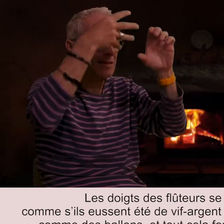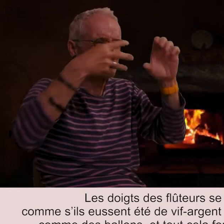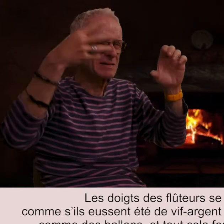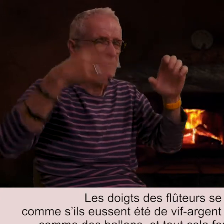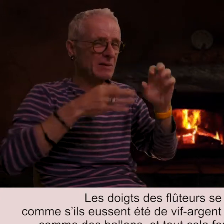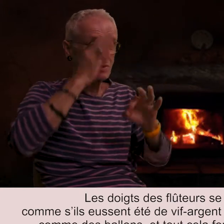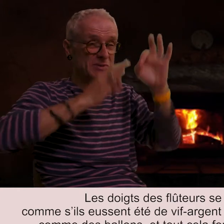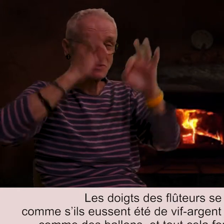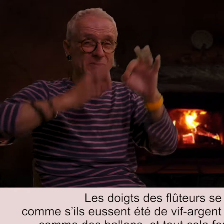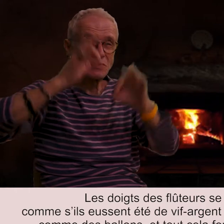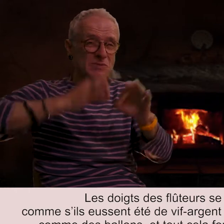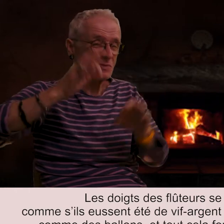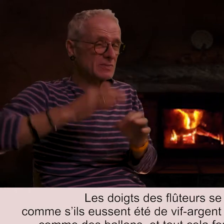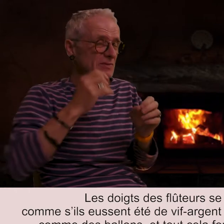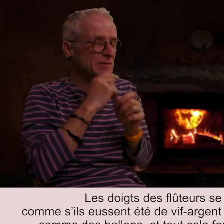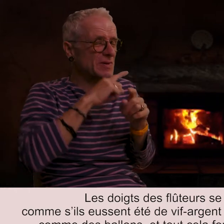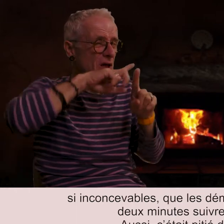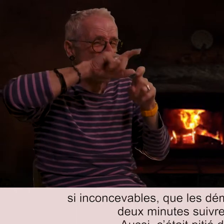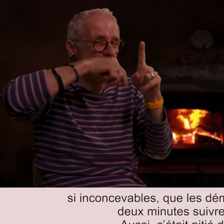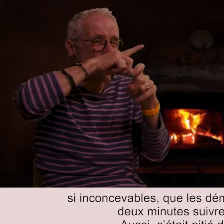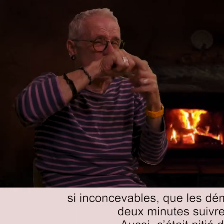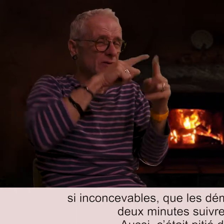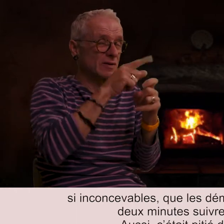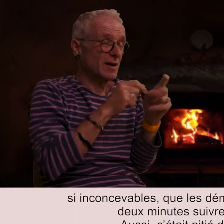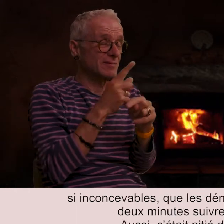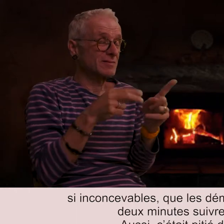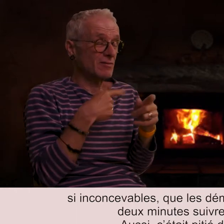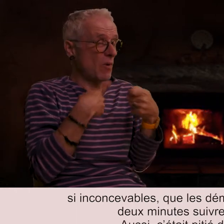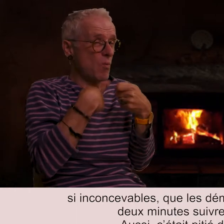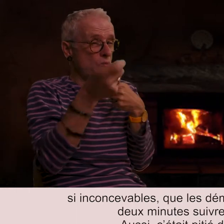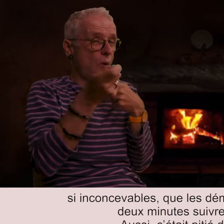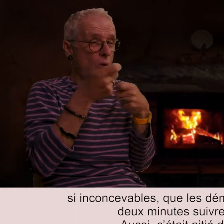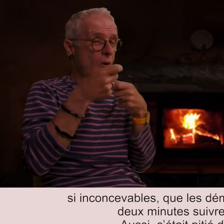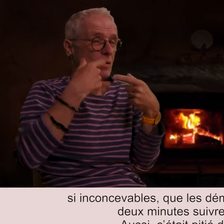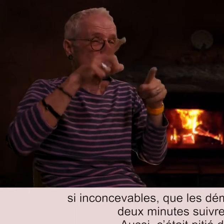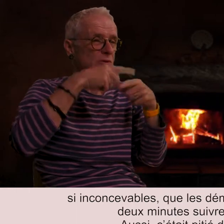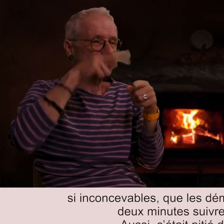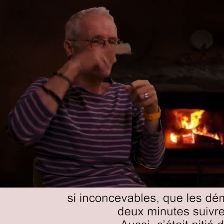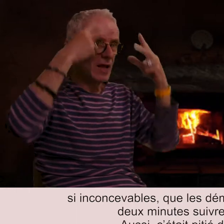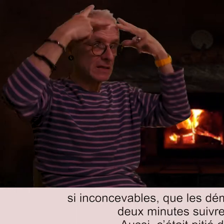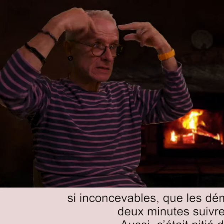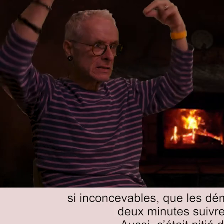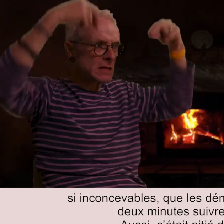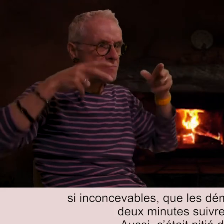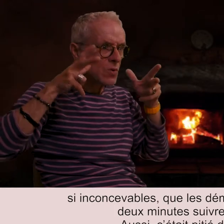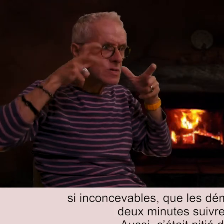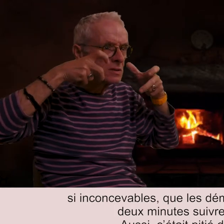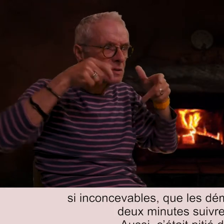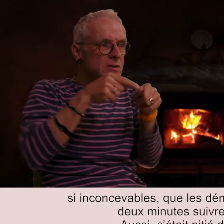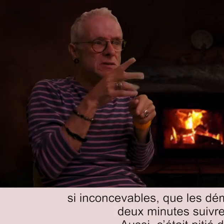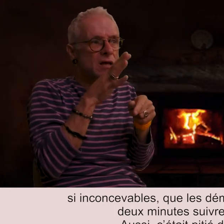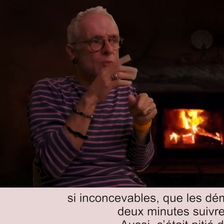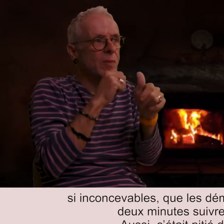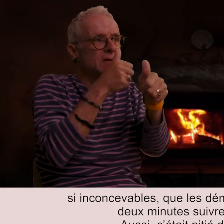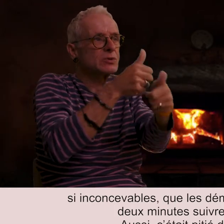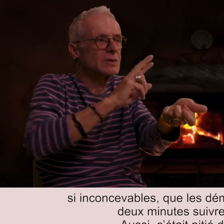ascendantes et descendantes si entortillées si inconcevables que les démons eux-mêmes n'auraient pu deux minutes